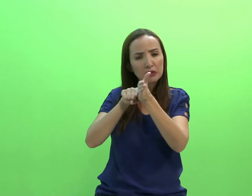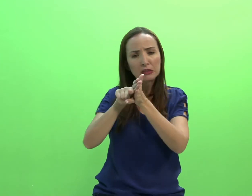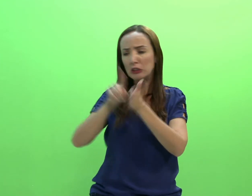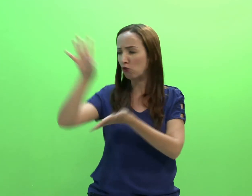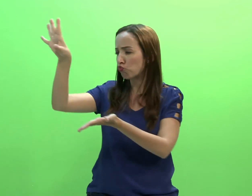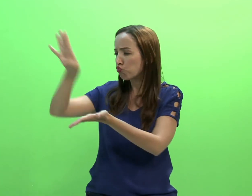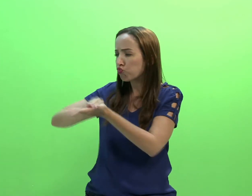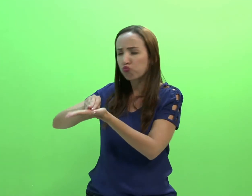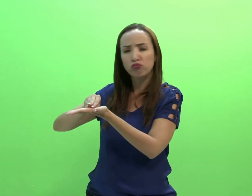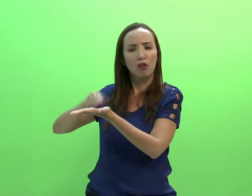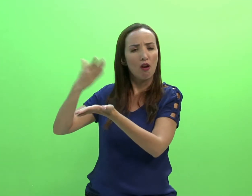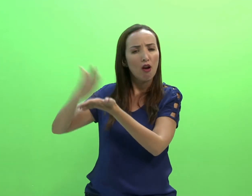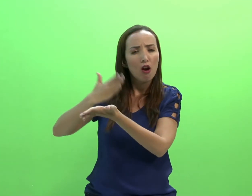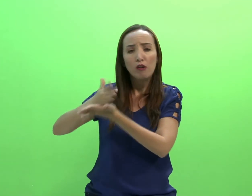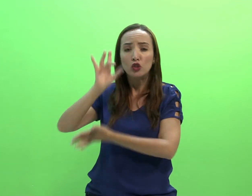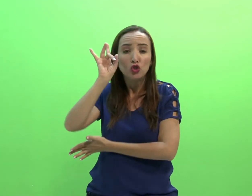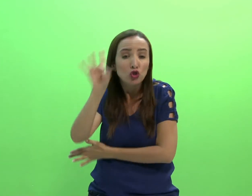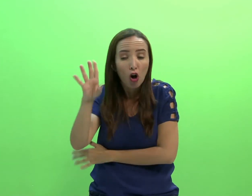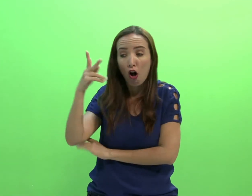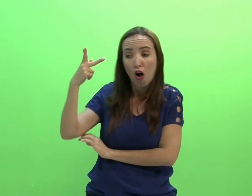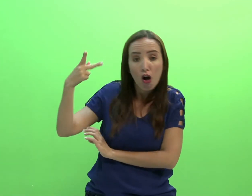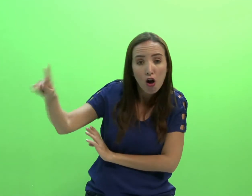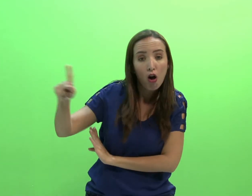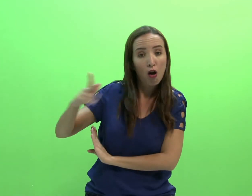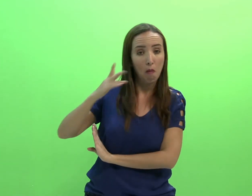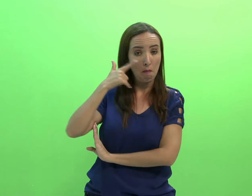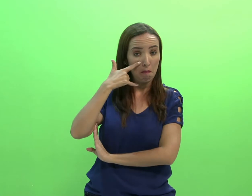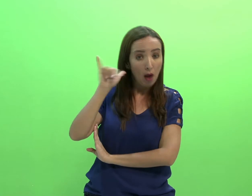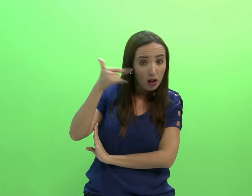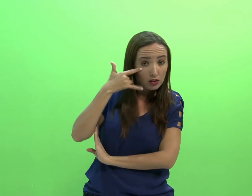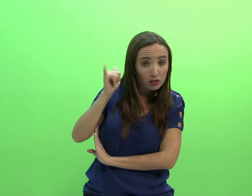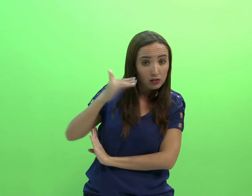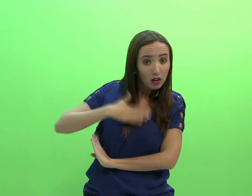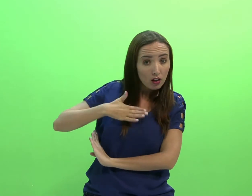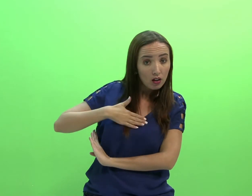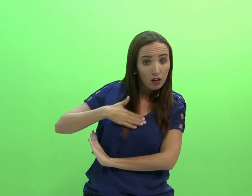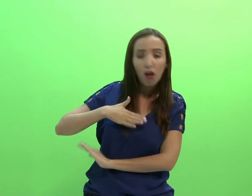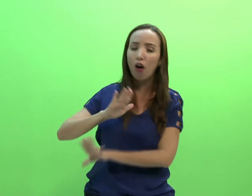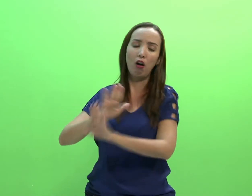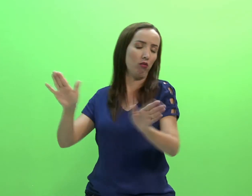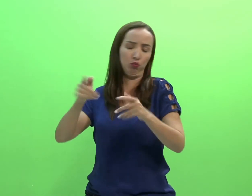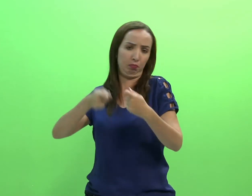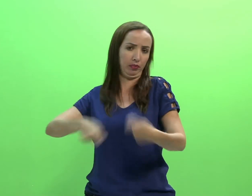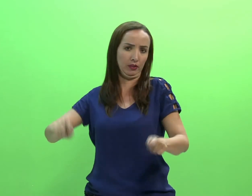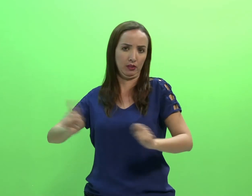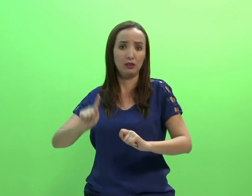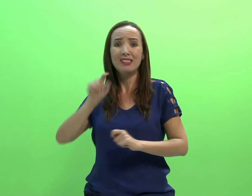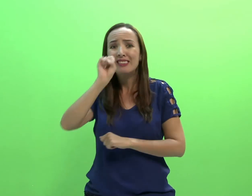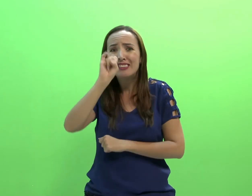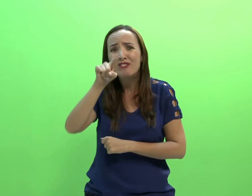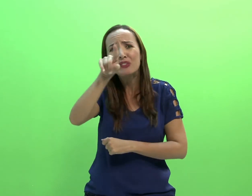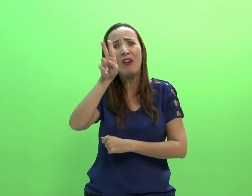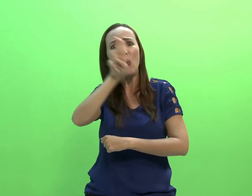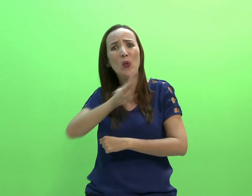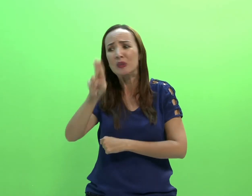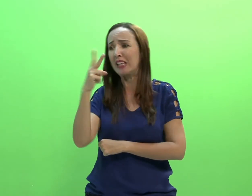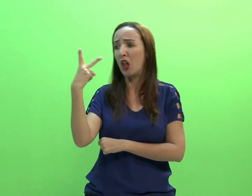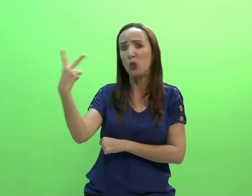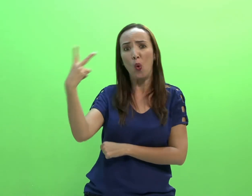Caso você pesquise um livro somente de Marisa, então não há necessidade,